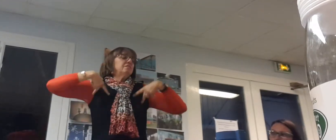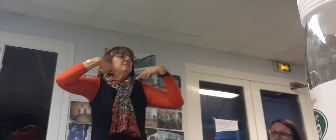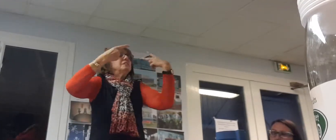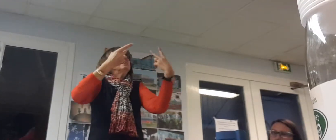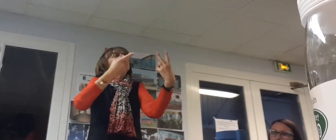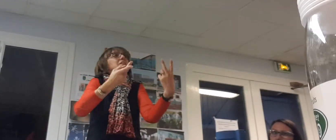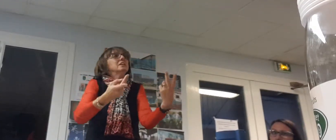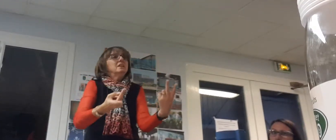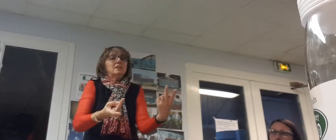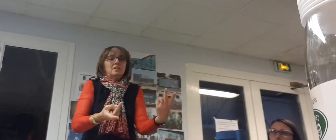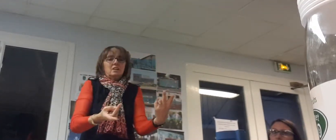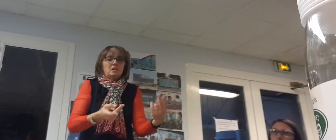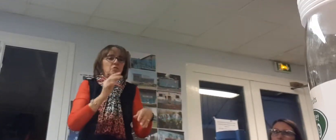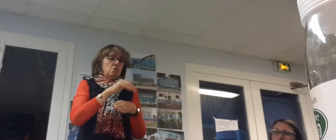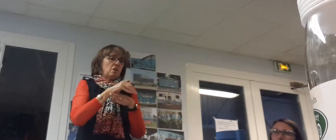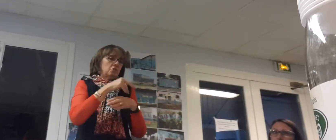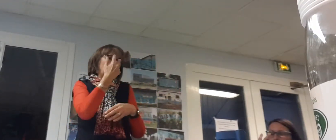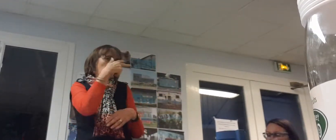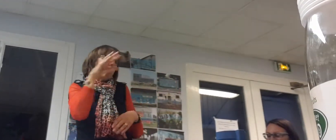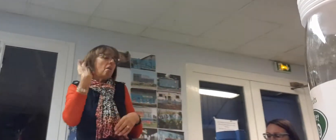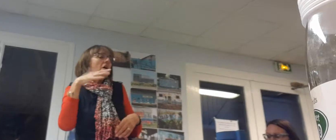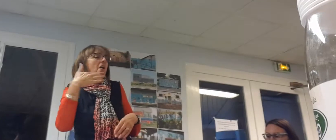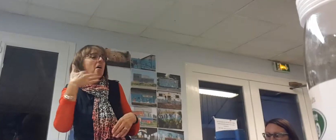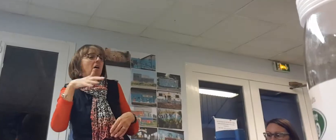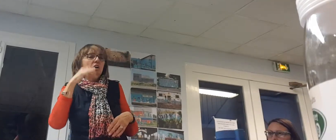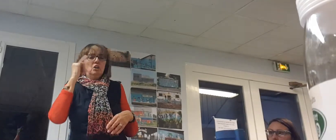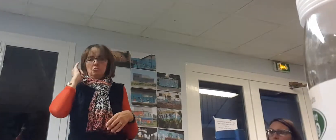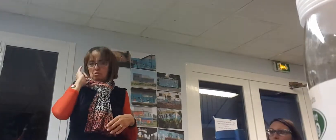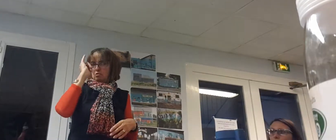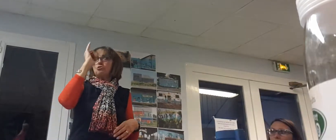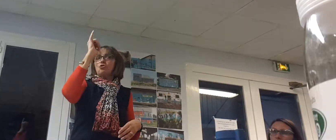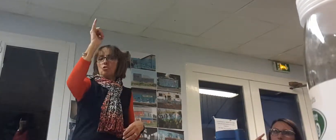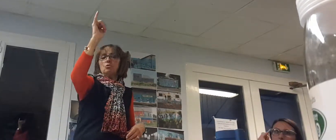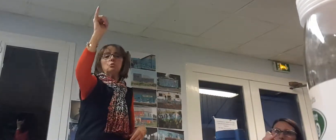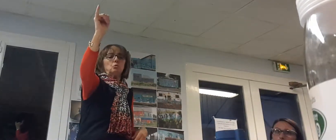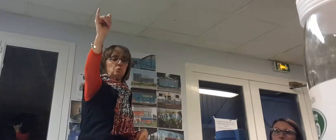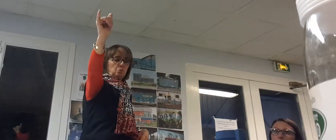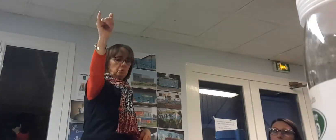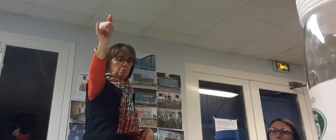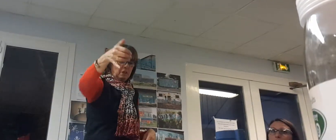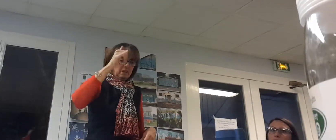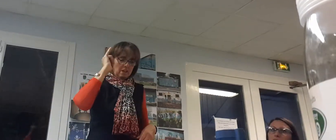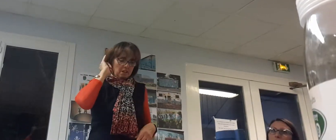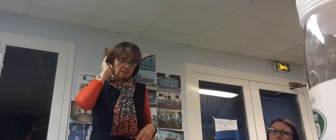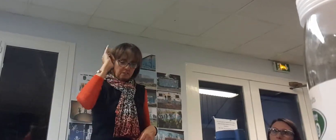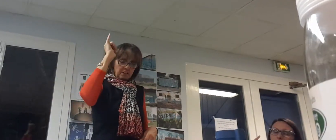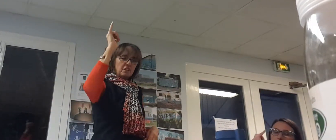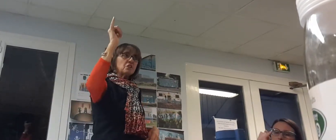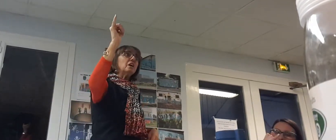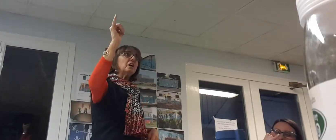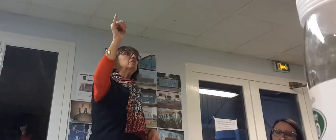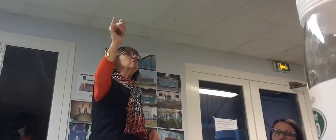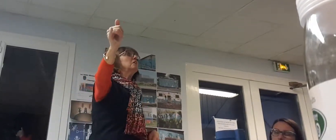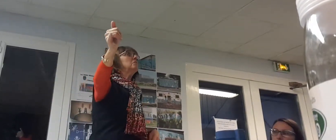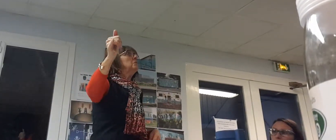vie. Je l'ai revue un soir, aïe aïe aïe, ça fait déjà un femme bail, ça fait déjà un femme